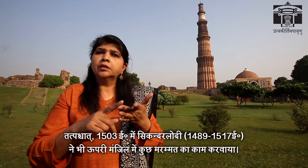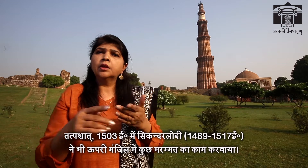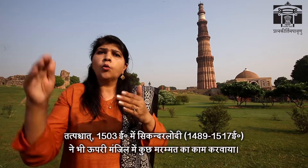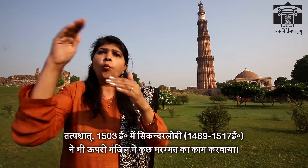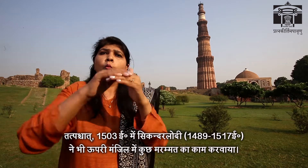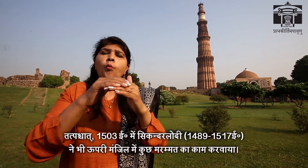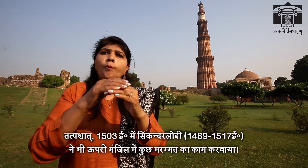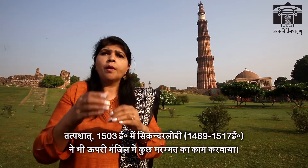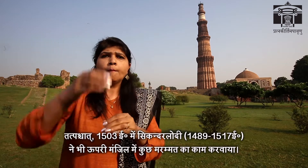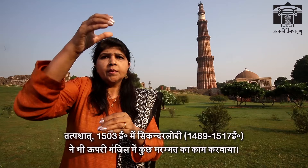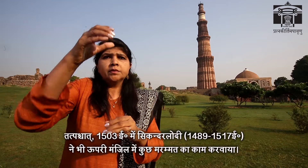में कुछ मरम्मत का काम करवाया।